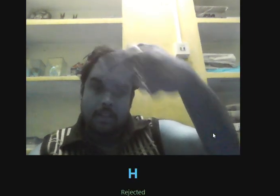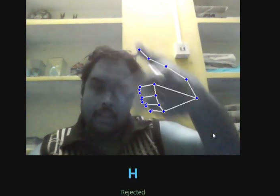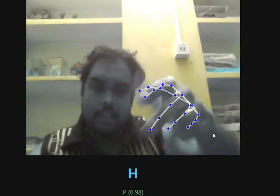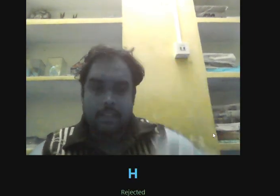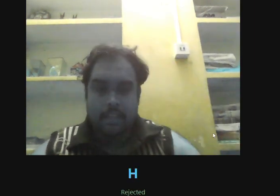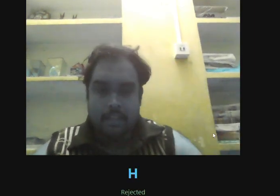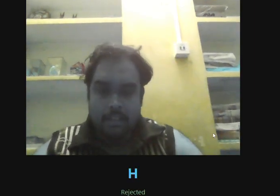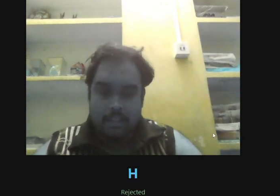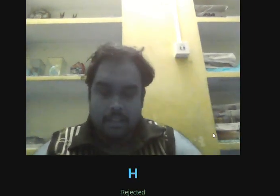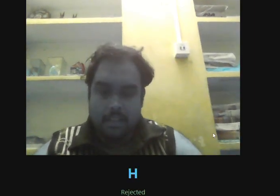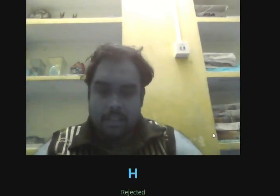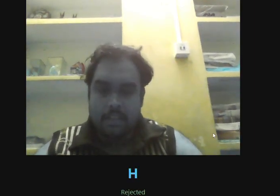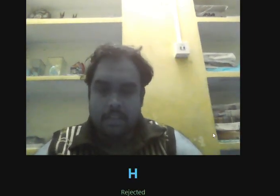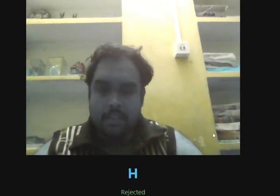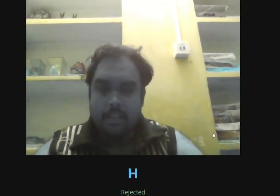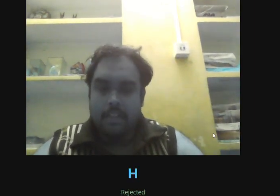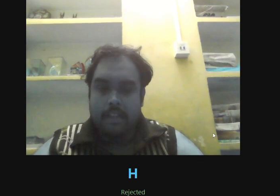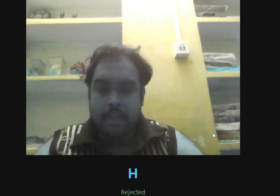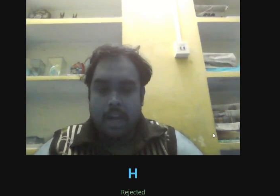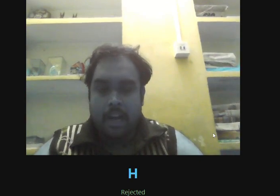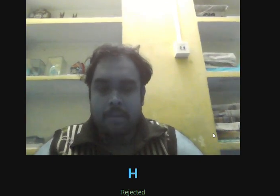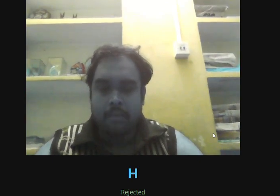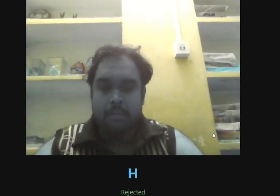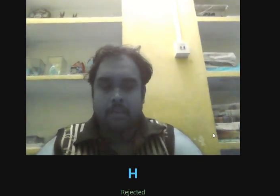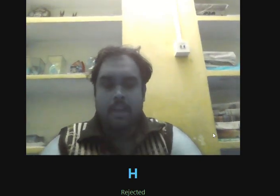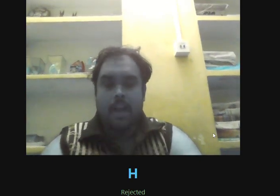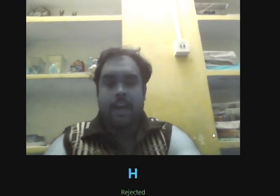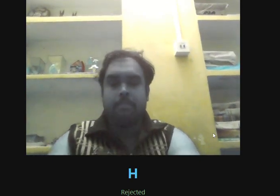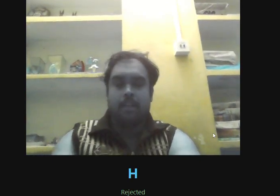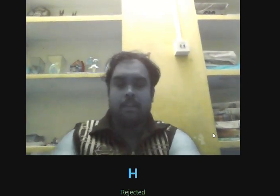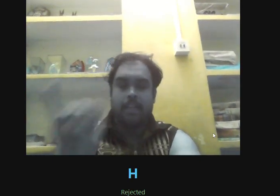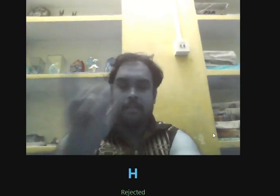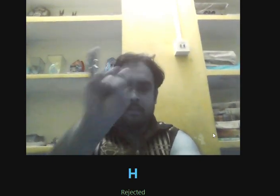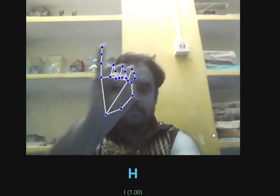এইচ এসে গেছে, ঠিক আছে? এবারে আই বলবো, আই বলা হয় এভাবে।